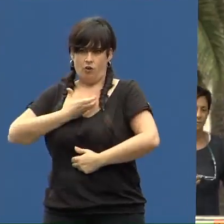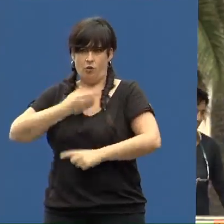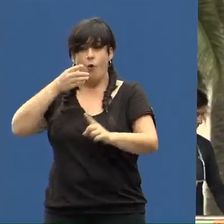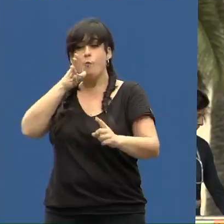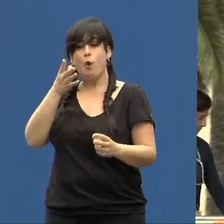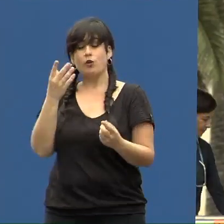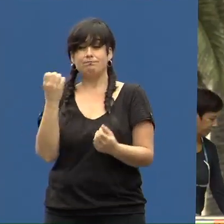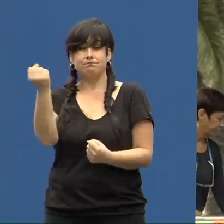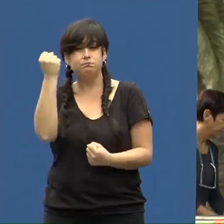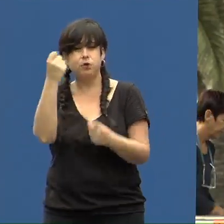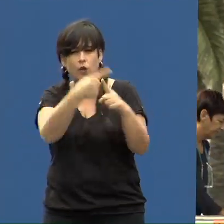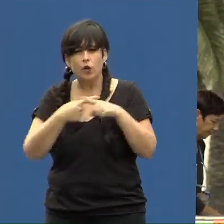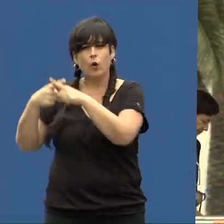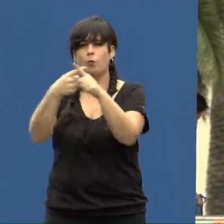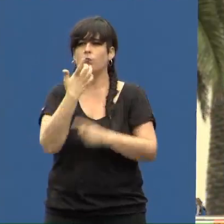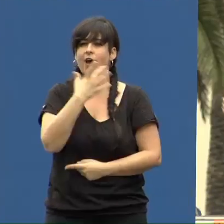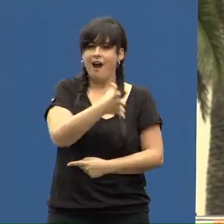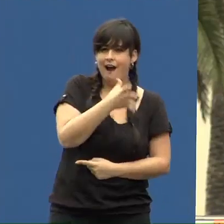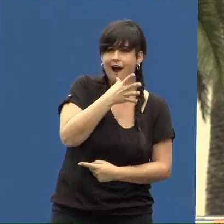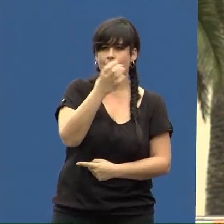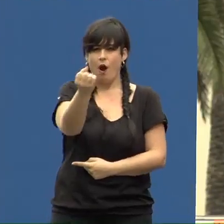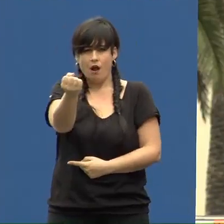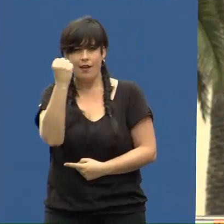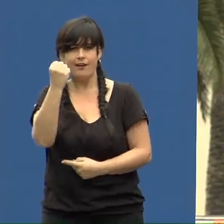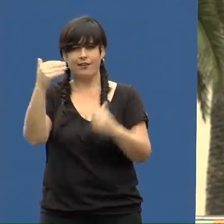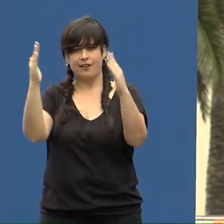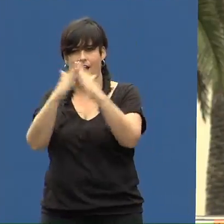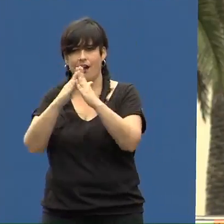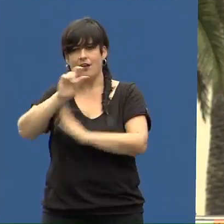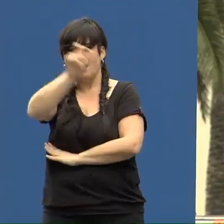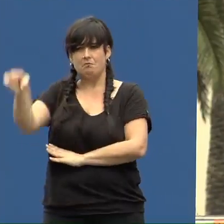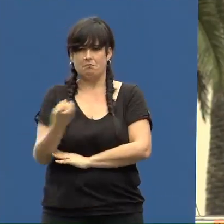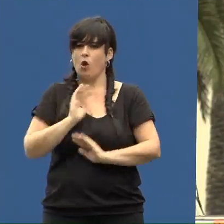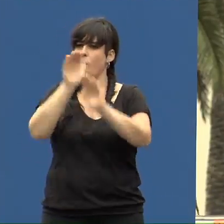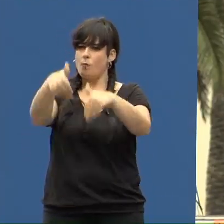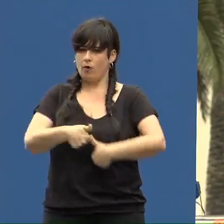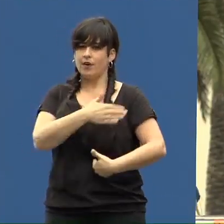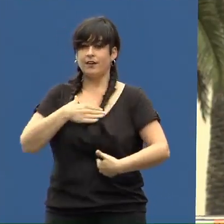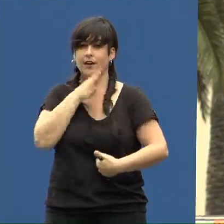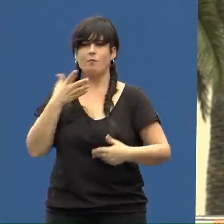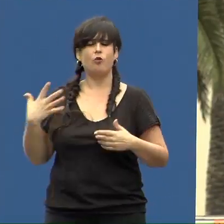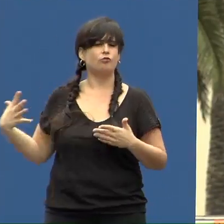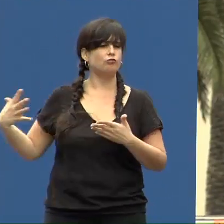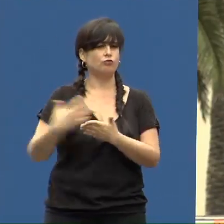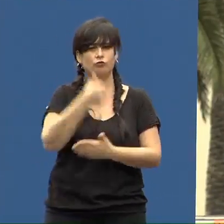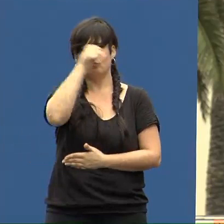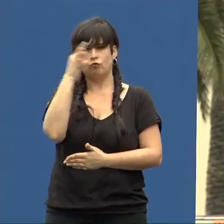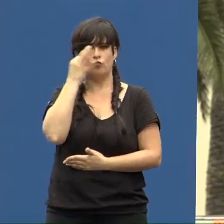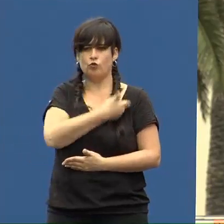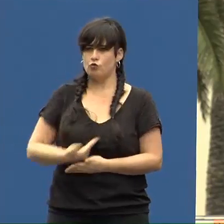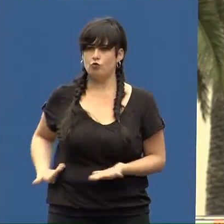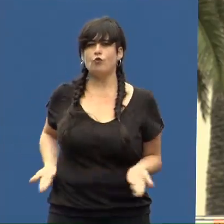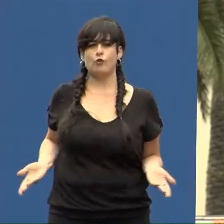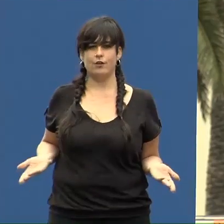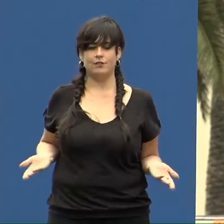comunes, como el agua, la energía, la tierra, la vivienda, que son de todos y de todas, que no deben ser para especular, que